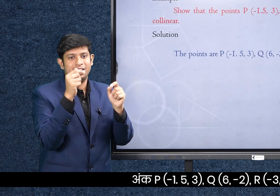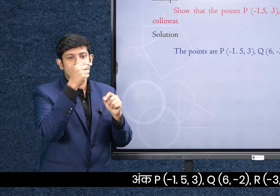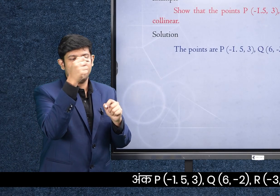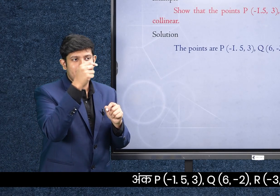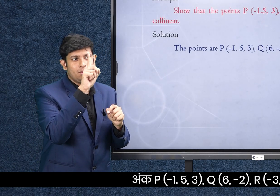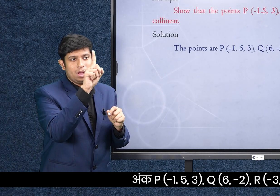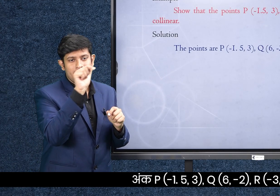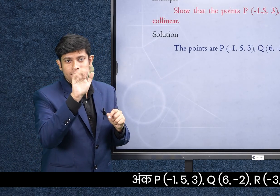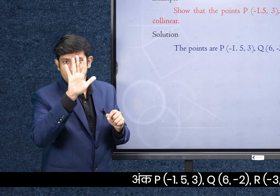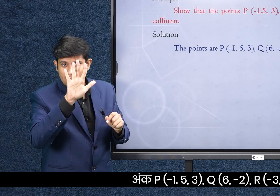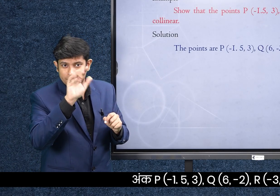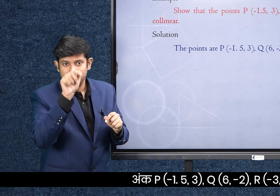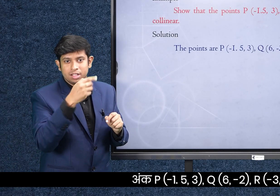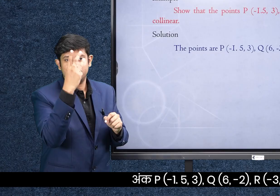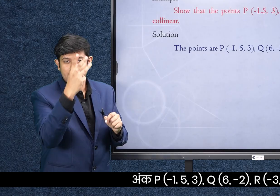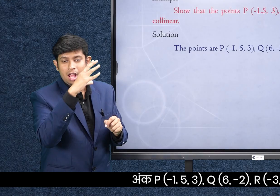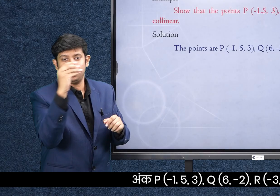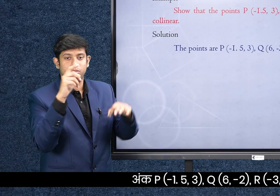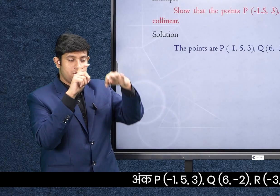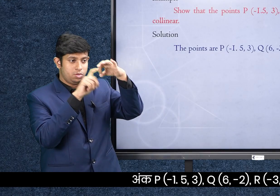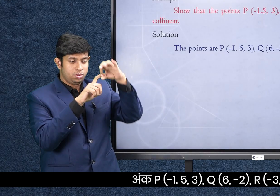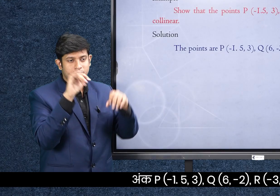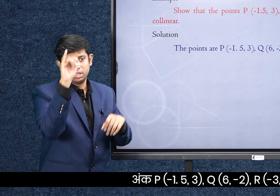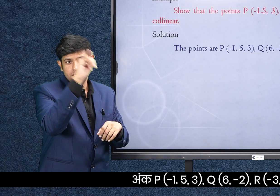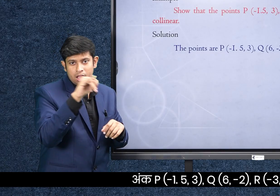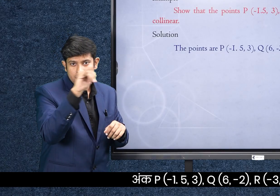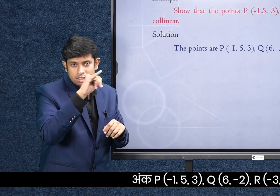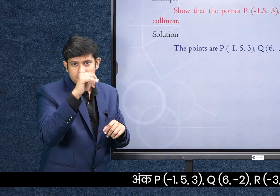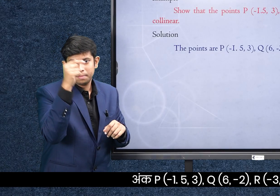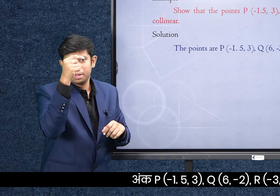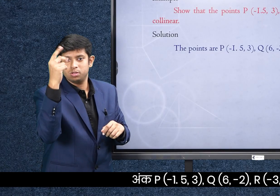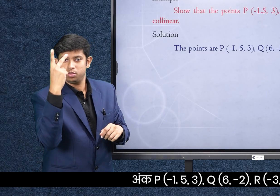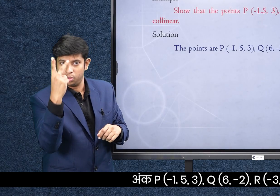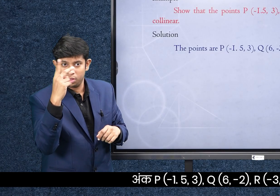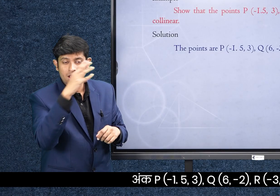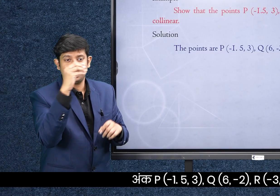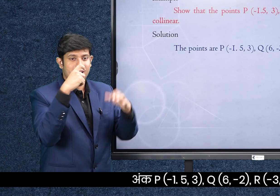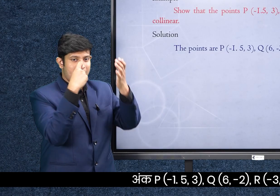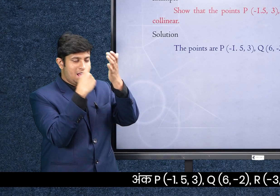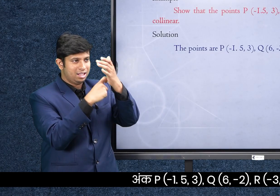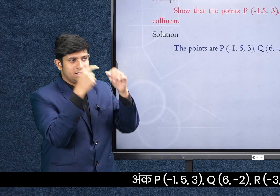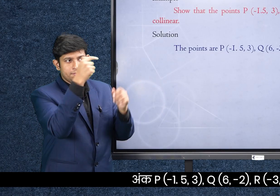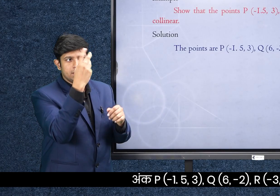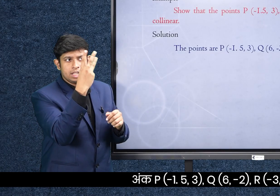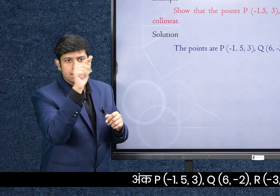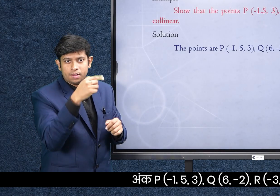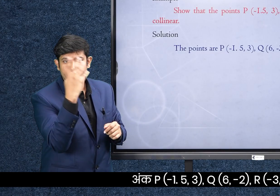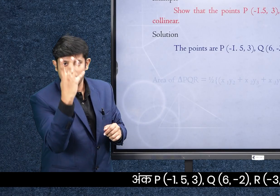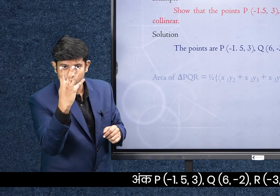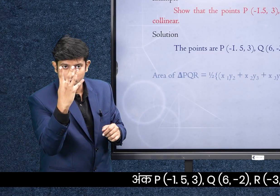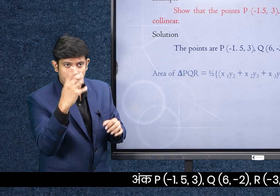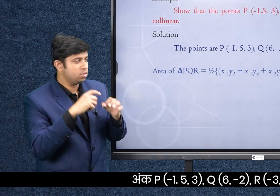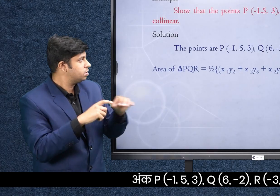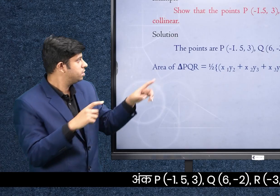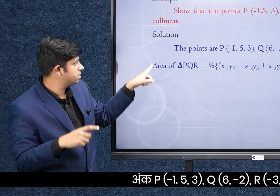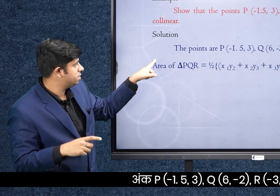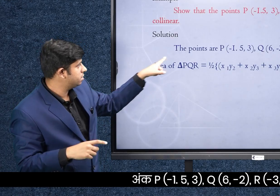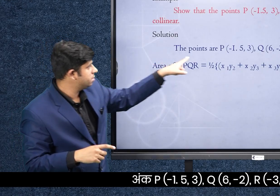माइनस 1.5 कामा 3, Q ऑफ 6 कामा माइनस 2, R ऑफ माइनस 3 कामा 4 है।